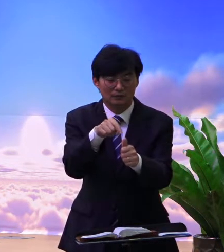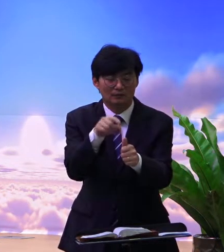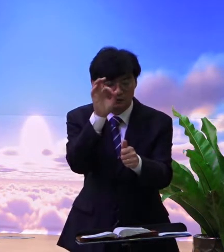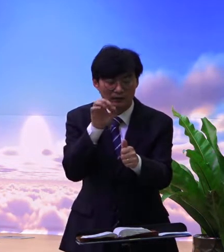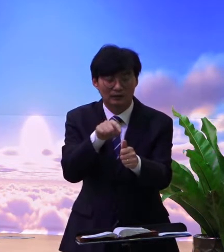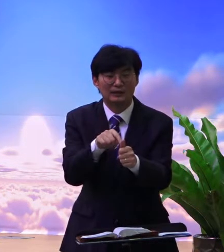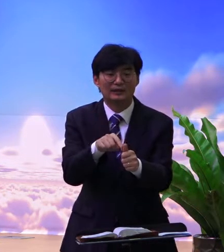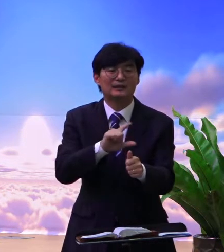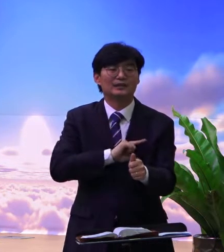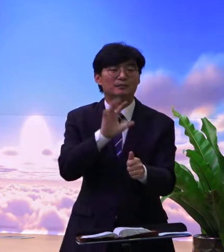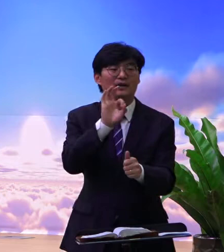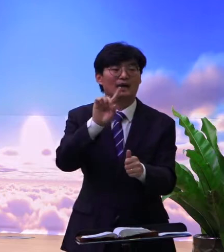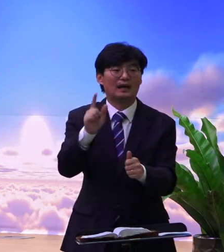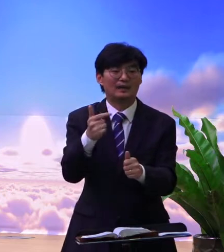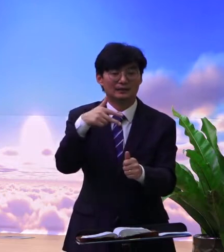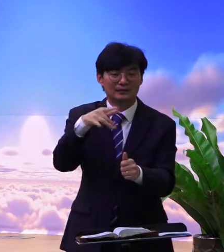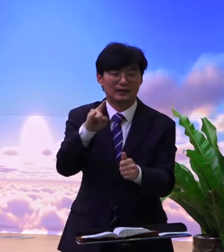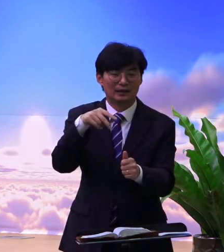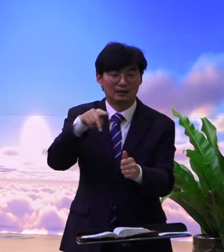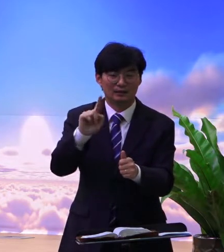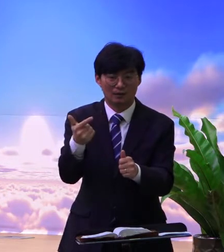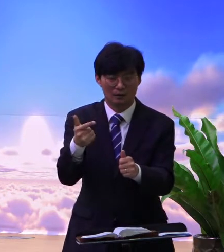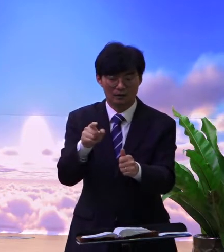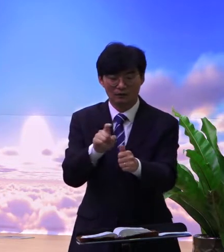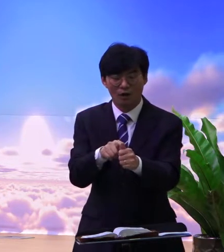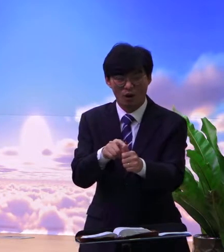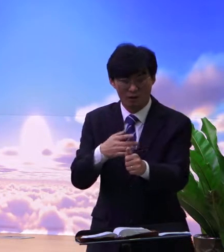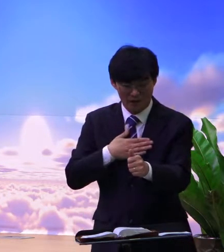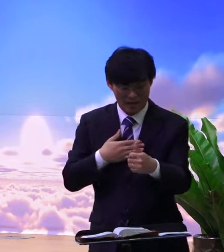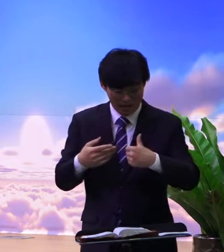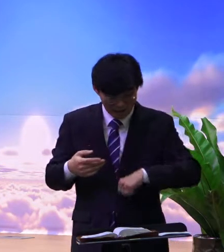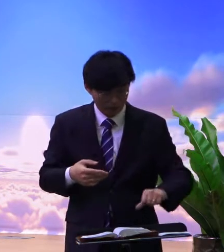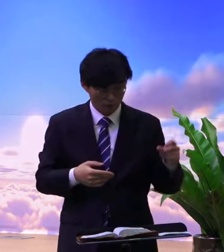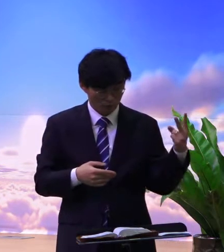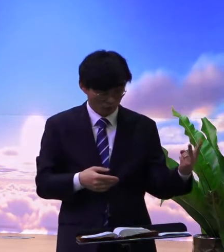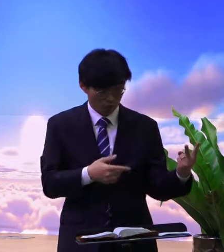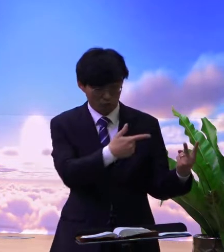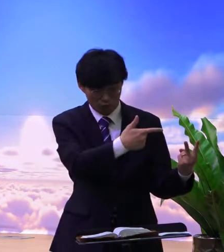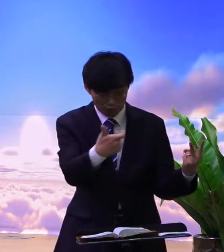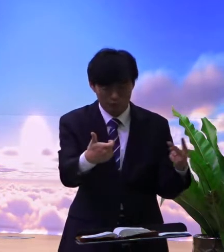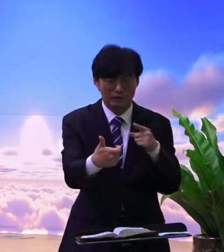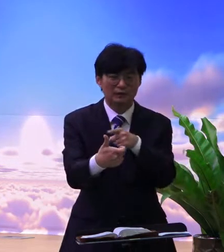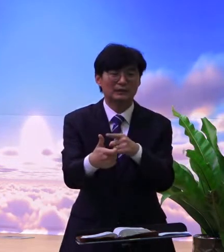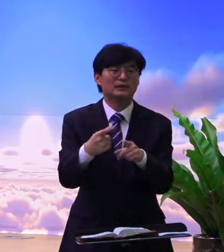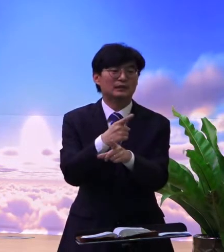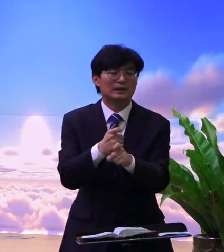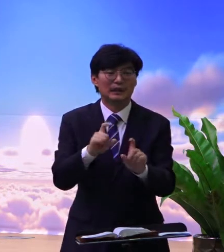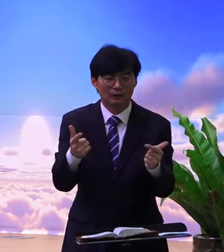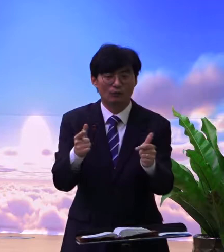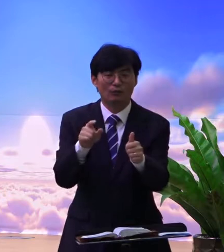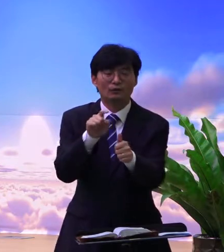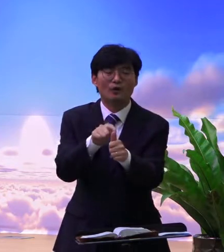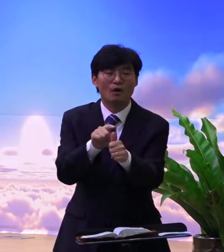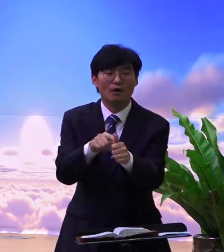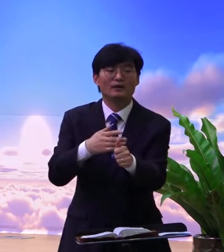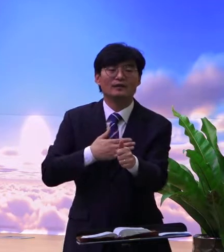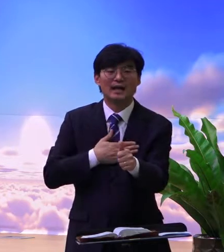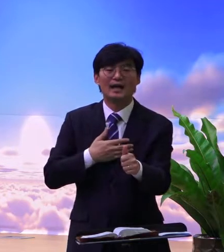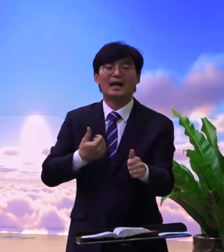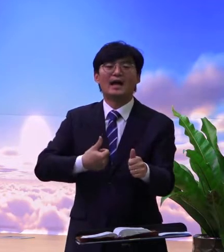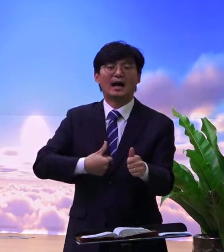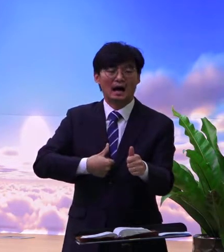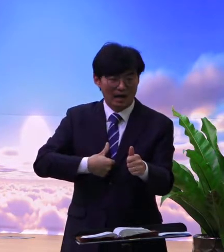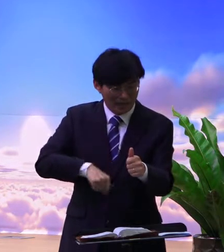그 청년을 찾아서 그 청년을 양자로 삼았습니다. 그리고 아들을 삼았으니까 이름을